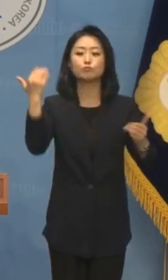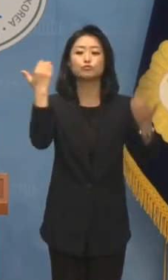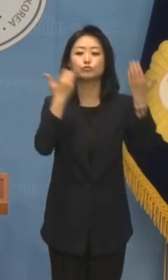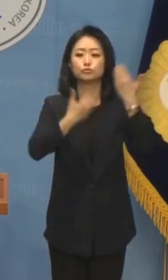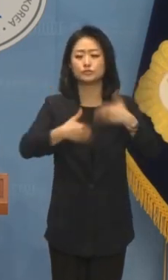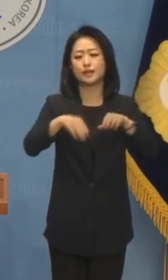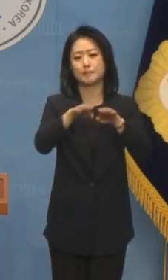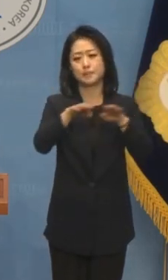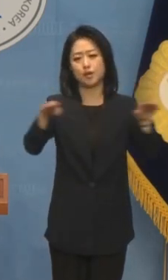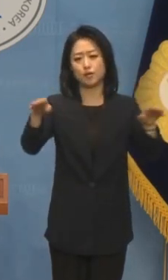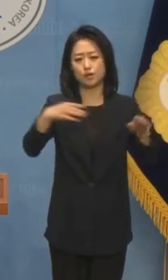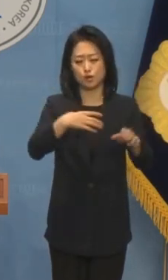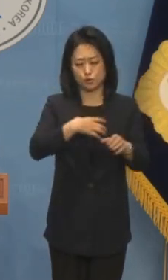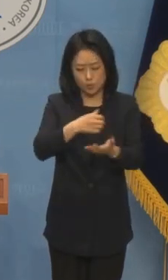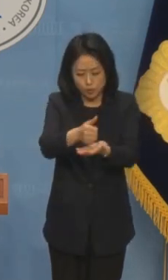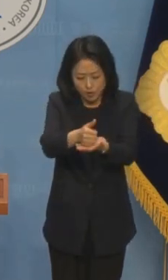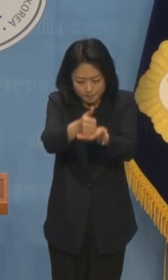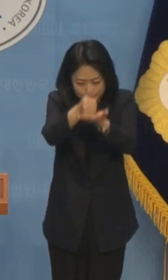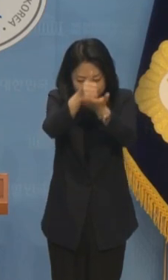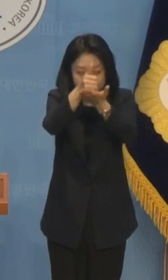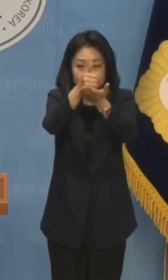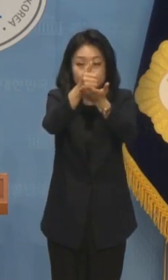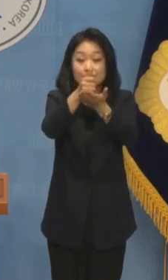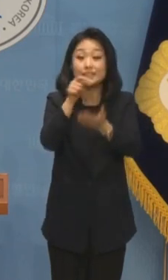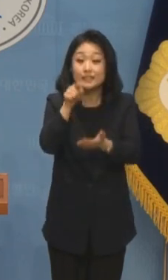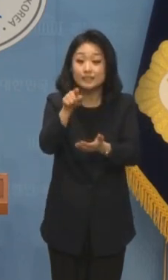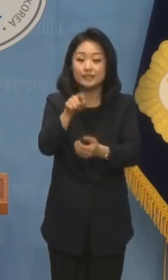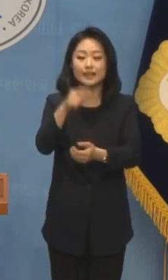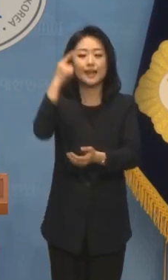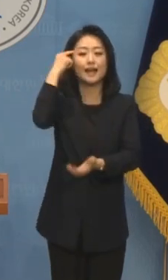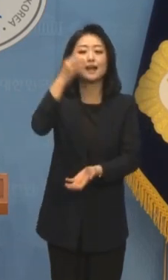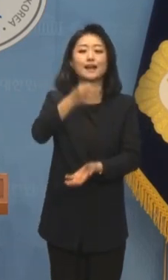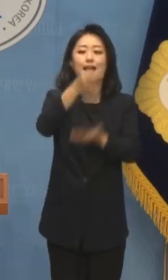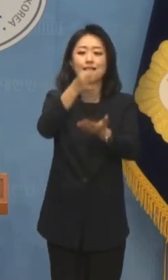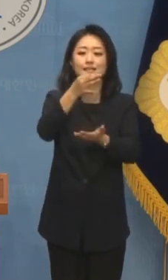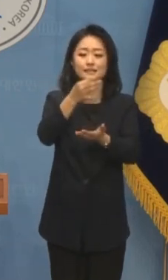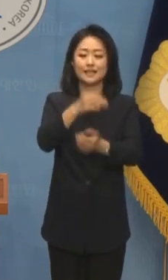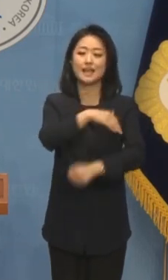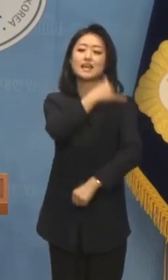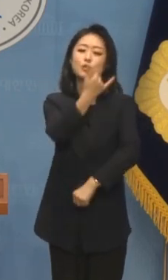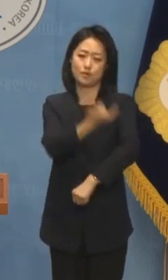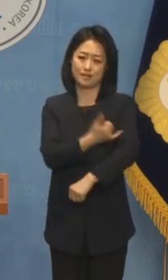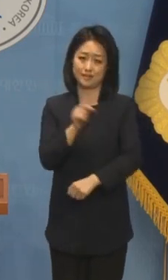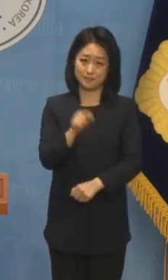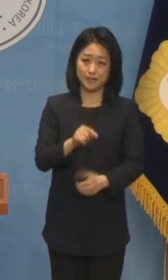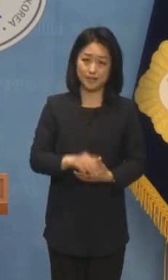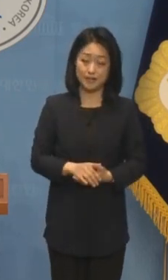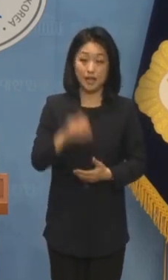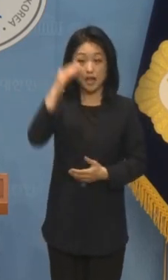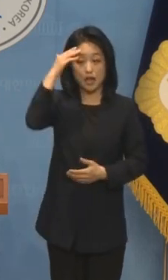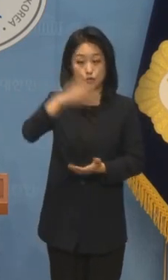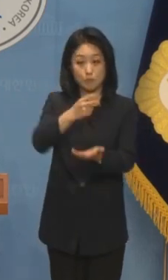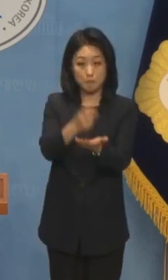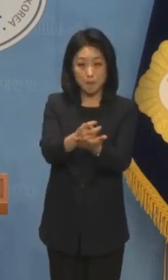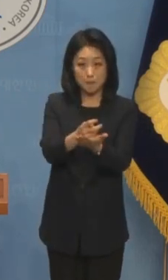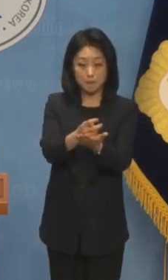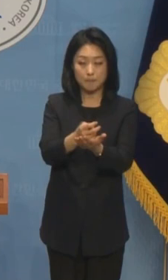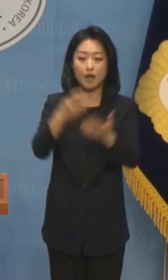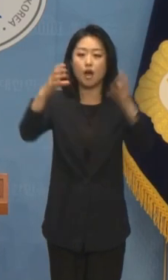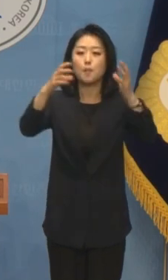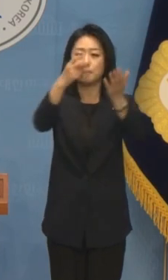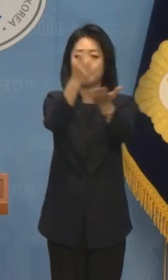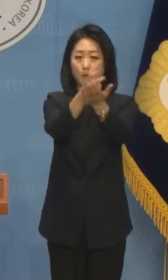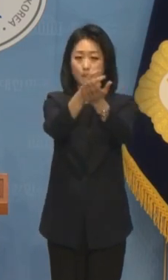인간으로서의 존엄성을 가진다라는 큰 틀의 가치에서 비롯된 것입니다. 우리나라 법률의 근간이 되는